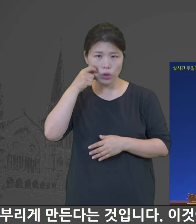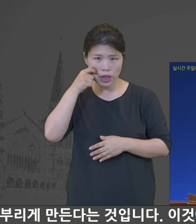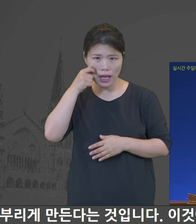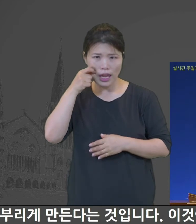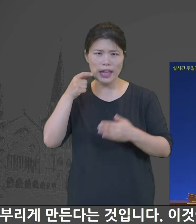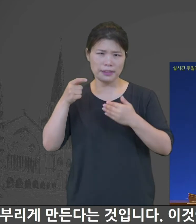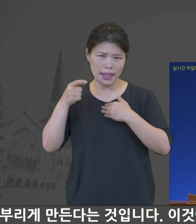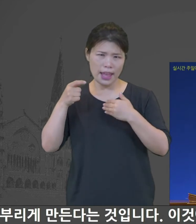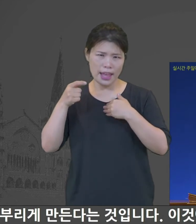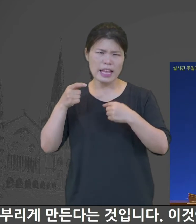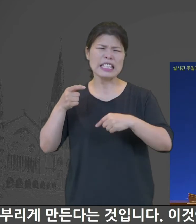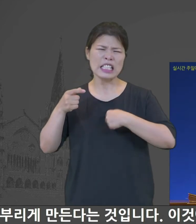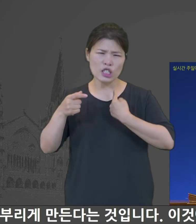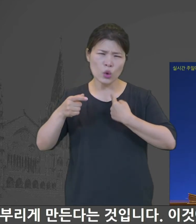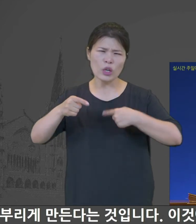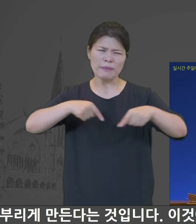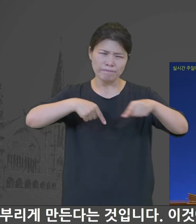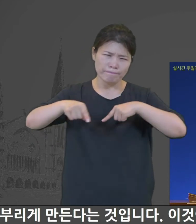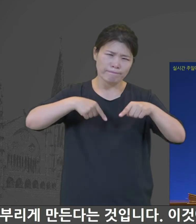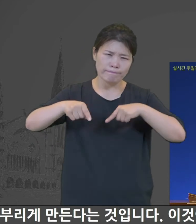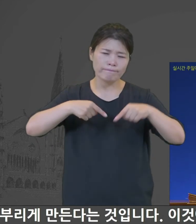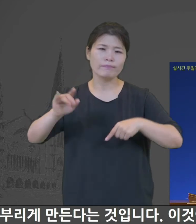가꾸어 가야 된다라고 얘기를 하고 있는 겁니다.